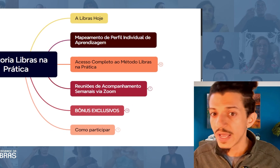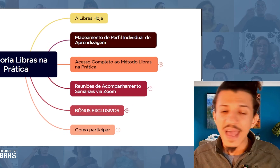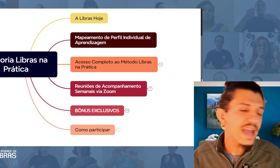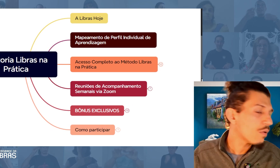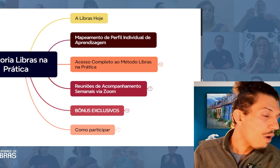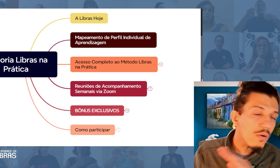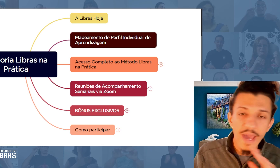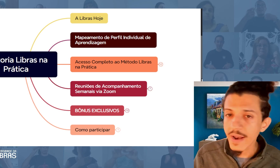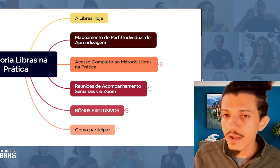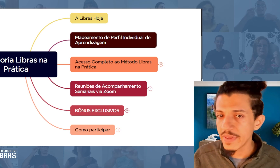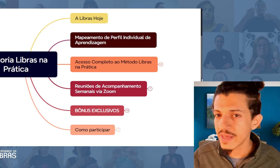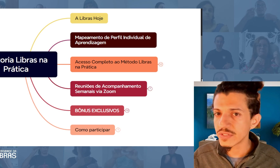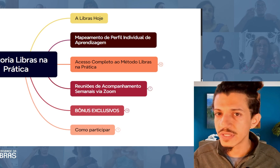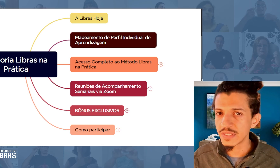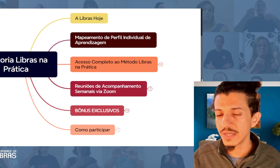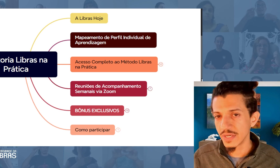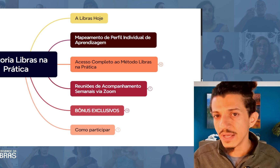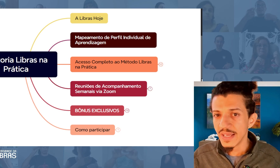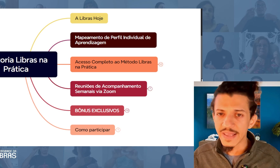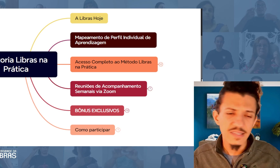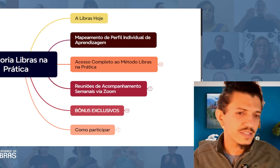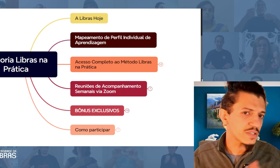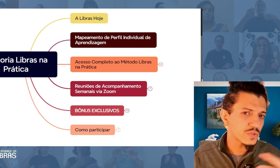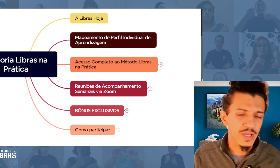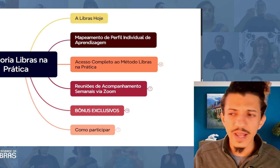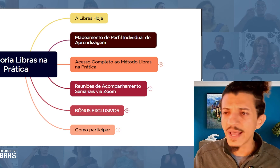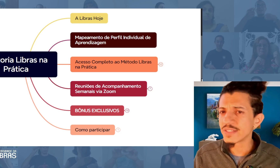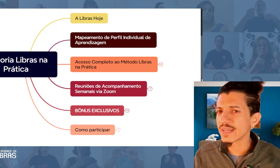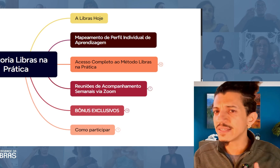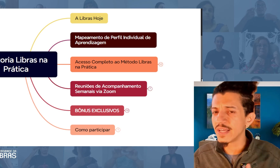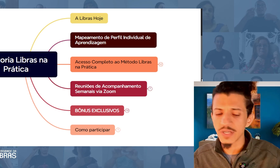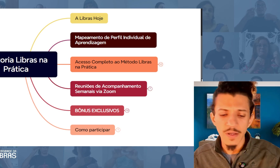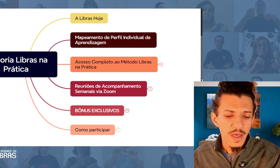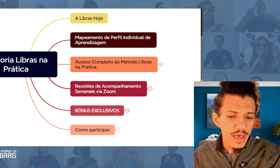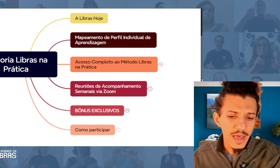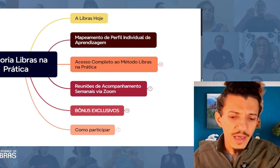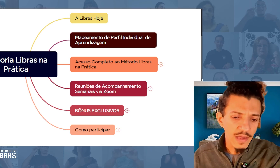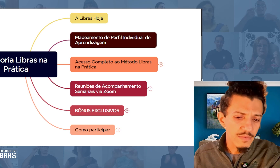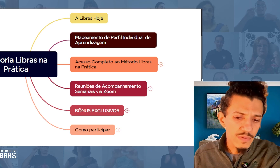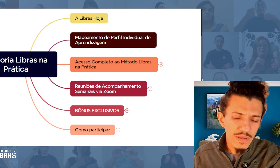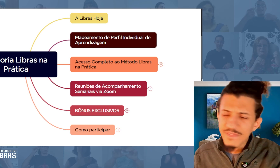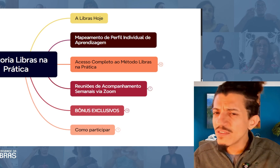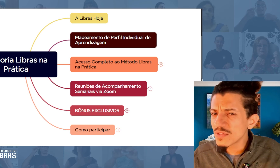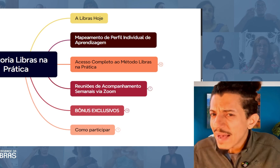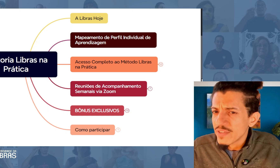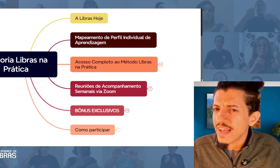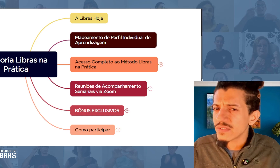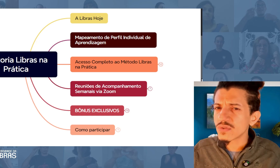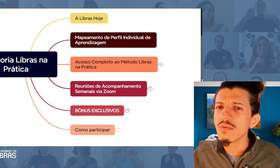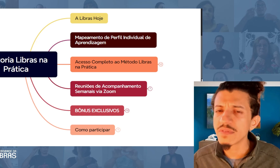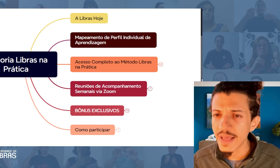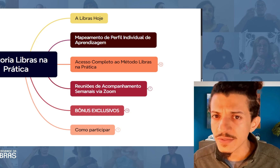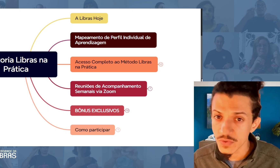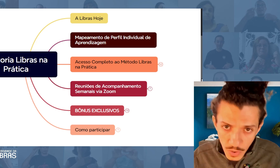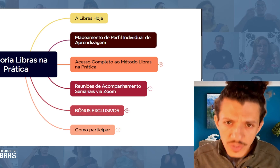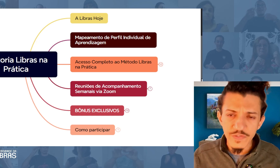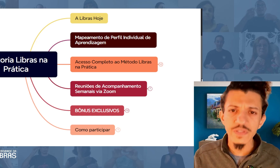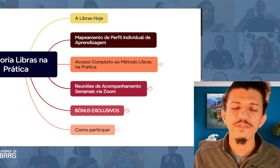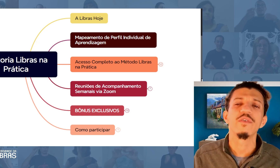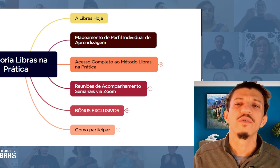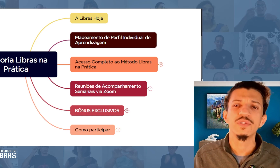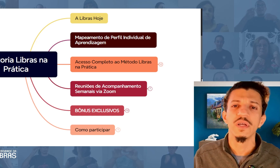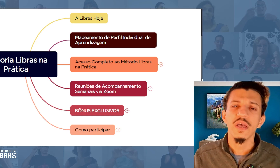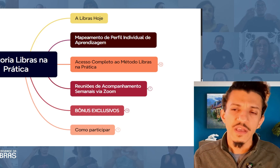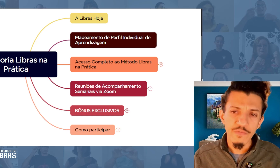surdos em qualquer ambiente que seja. Quer seja na sua igreja, quer seja, enfim, nos mais diversos contextos. Onde você